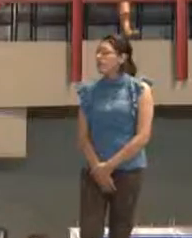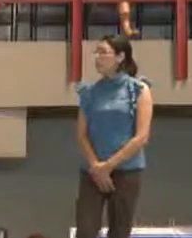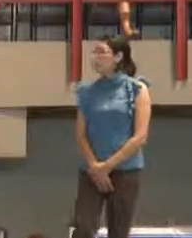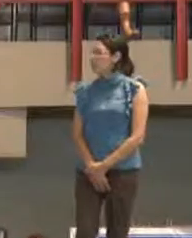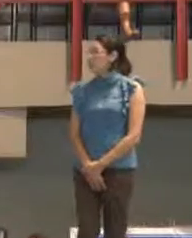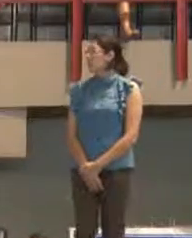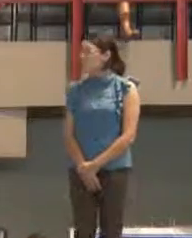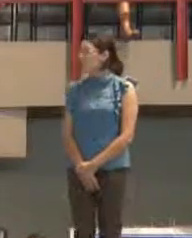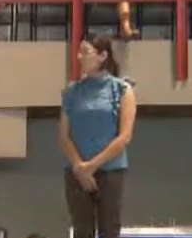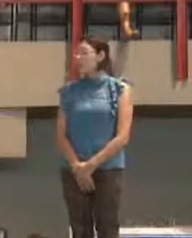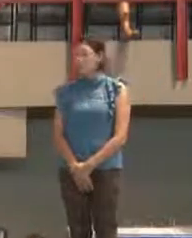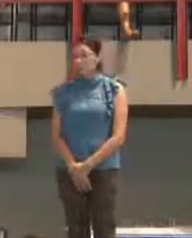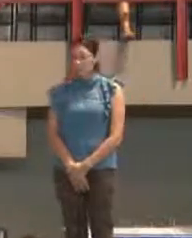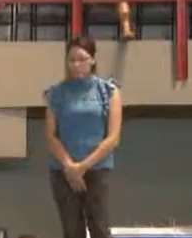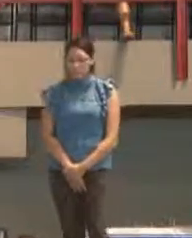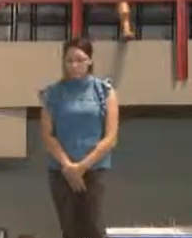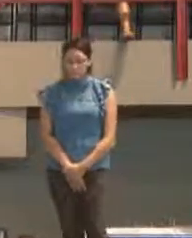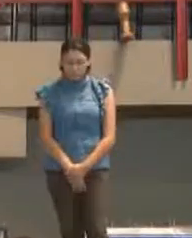Dá tempo.